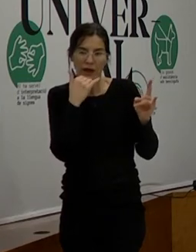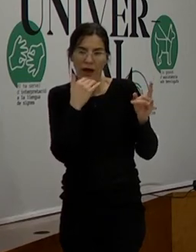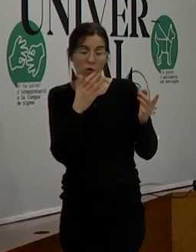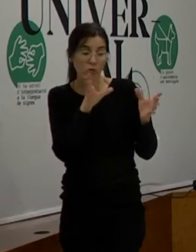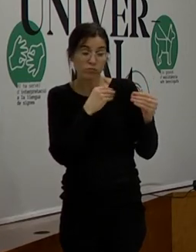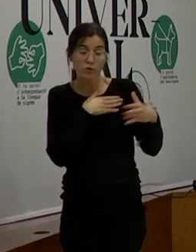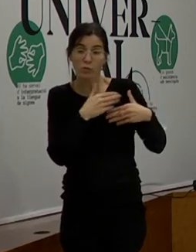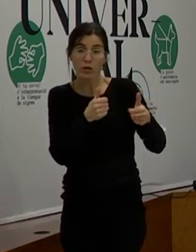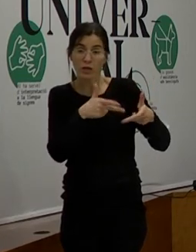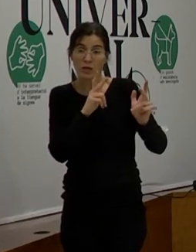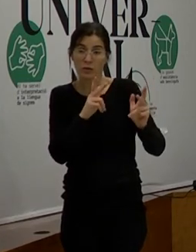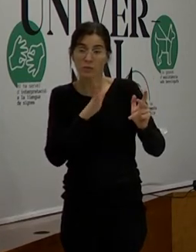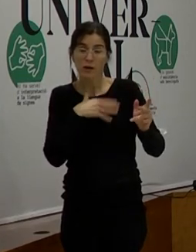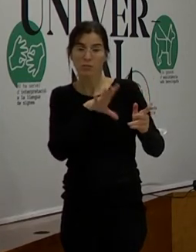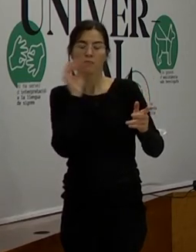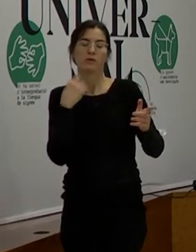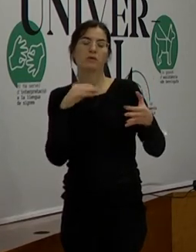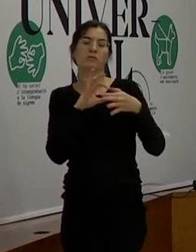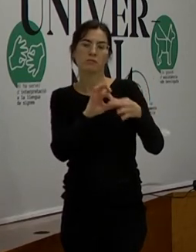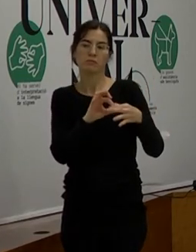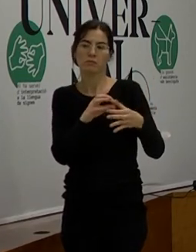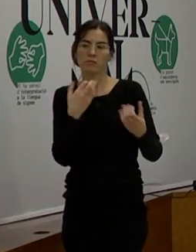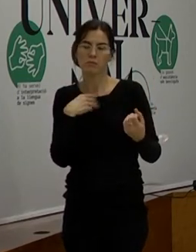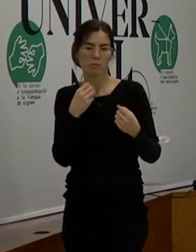que vulguis que identifiqui el teu municipi.